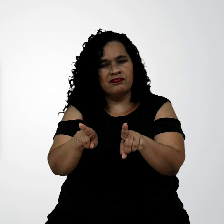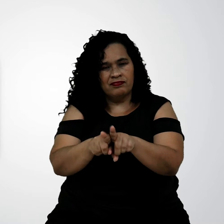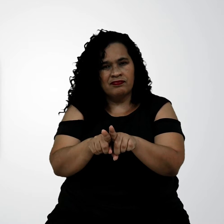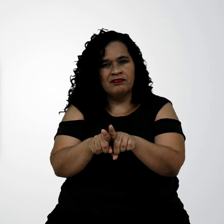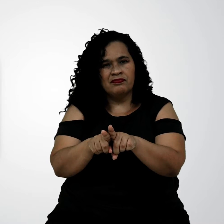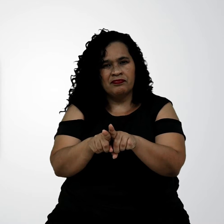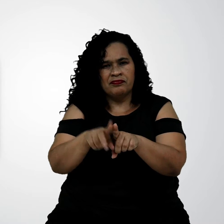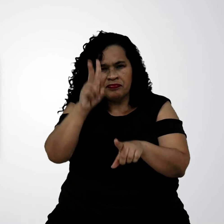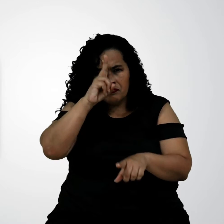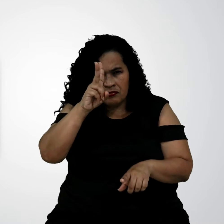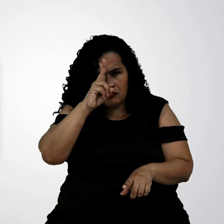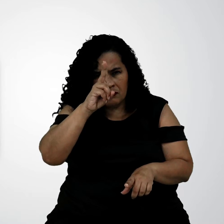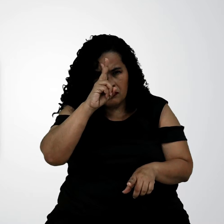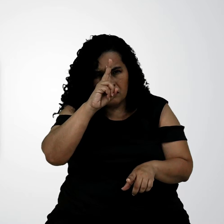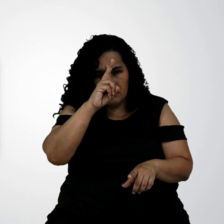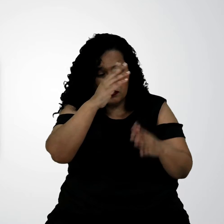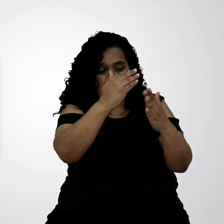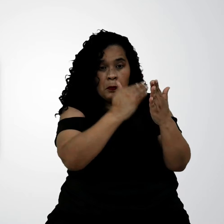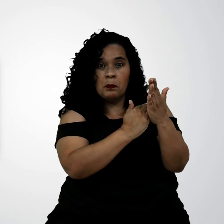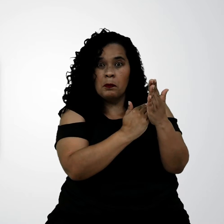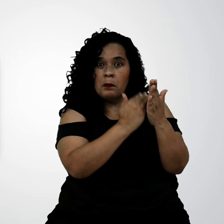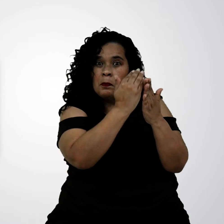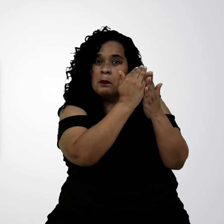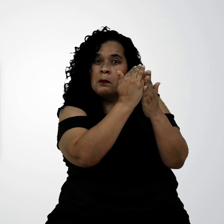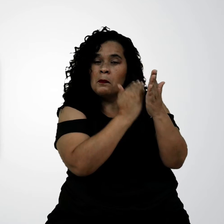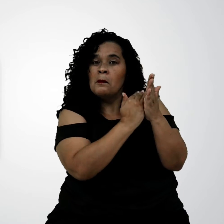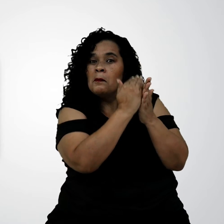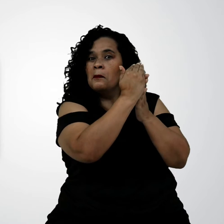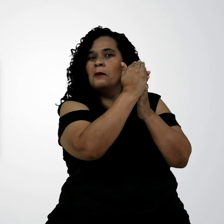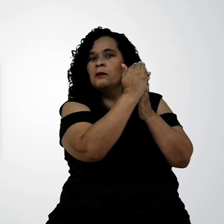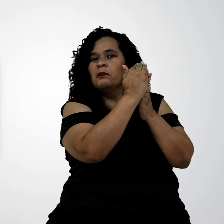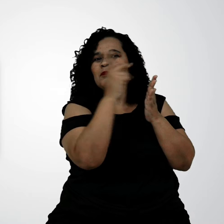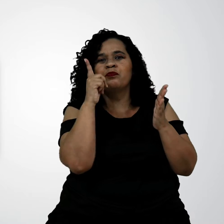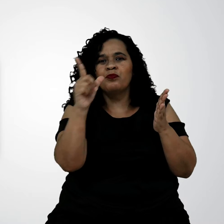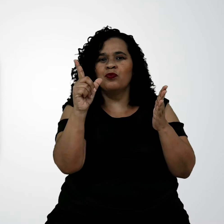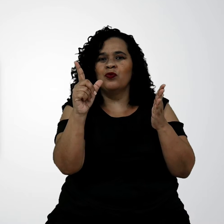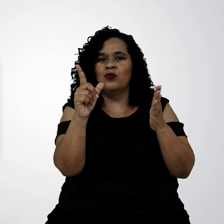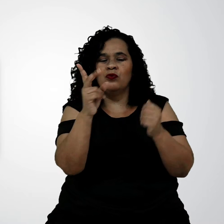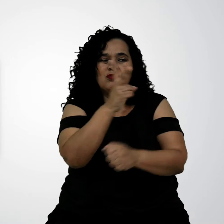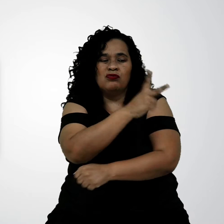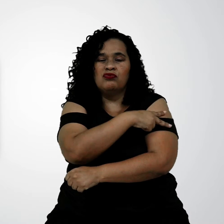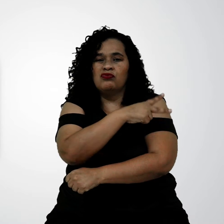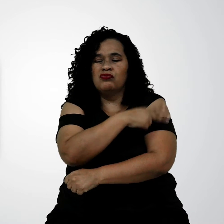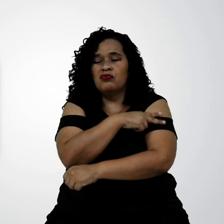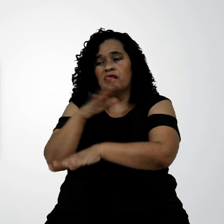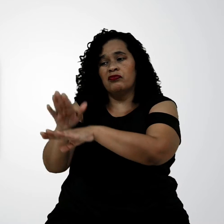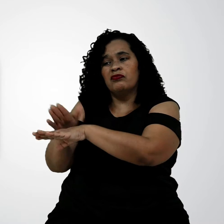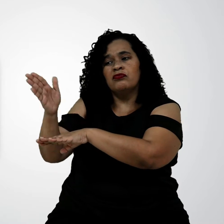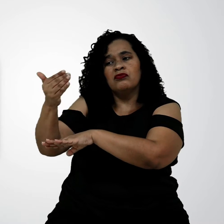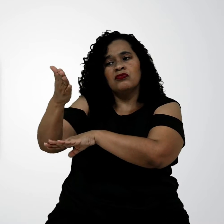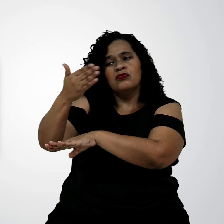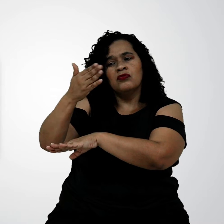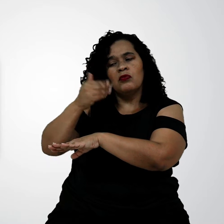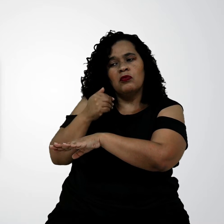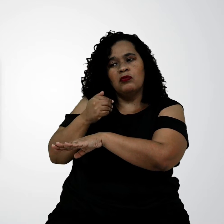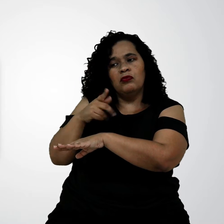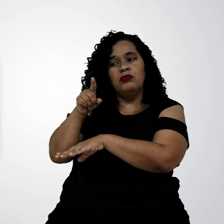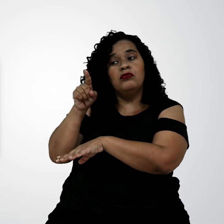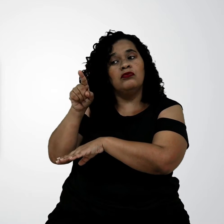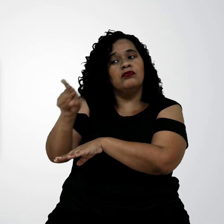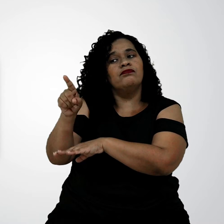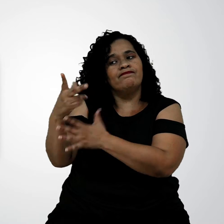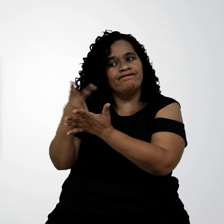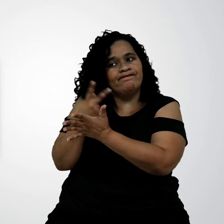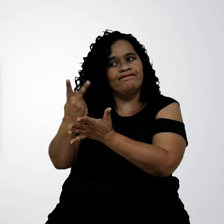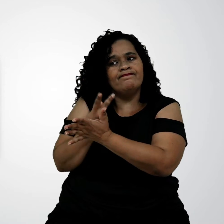promoção, já foi chamado pelo chefe, porque ele não estava prestando atenção no trabalho, ele estava discutindo com os seus companheiros,